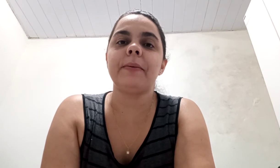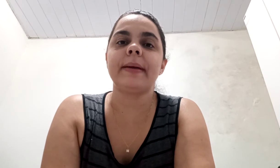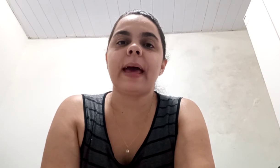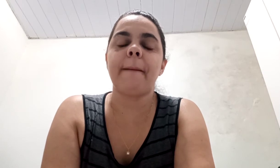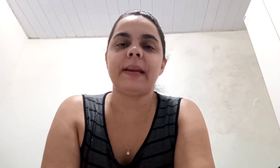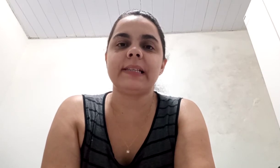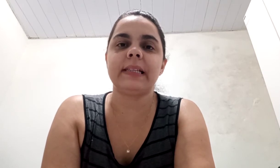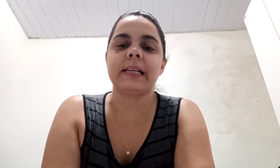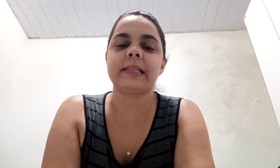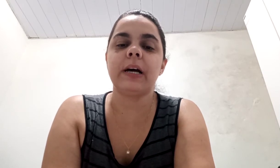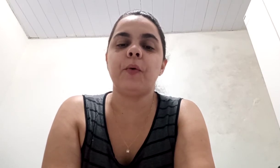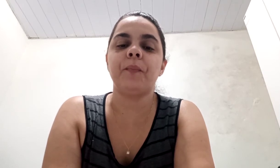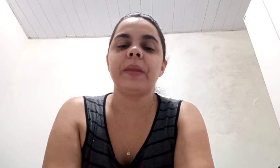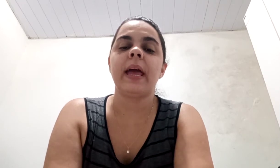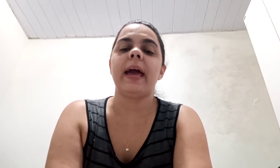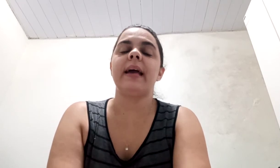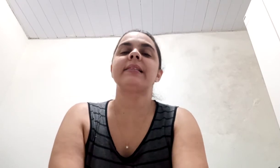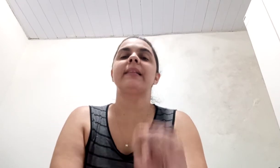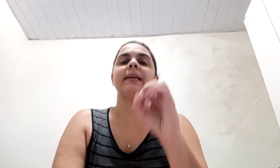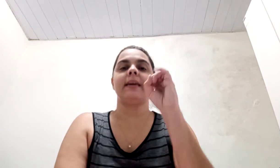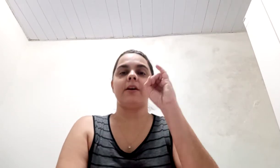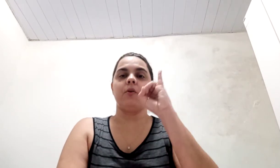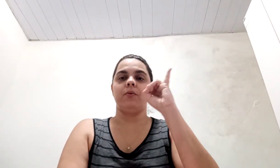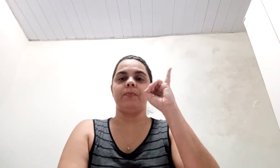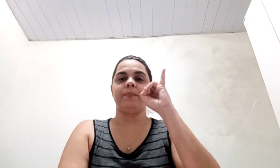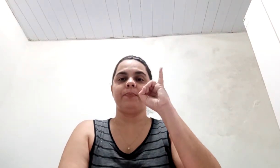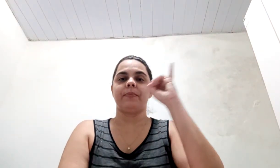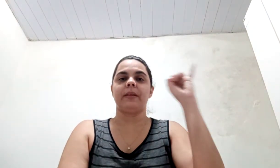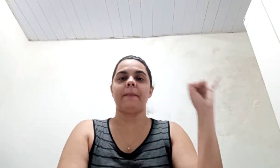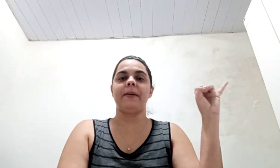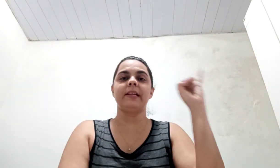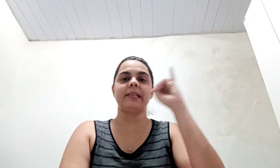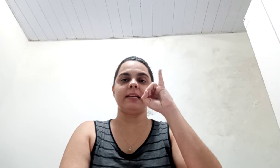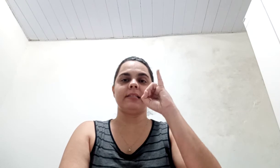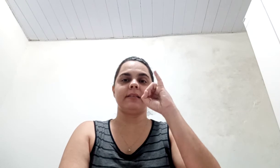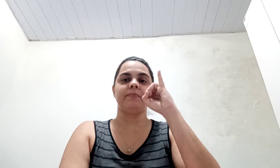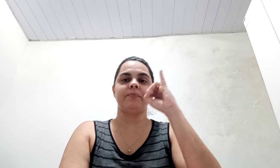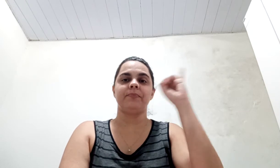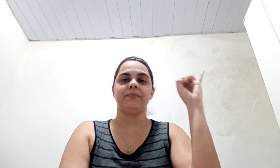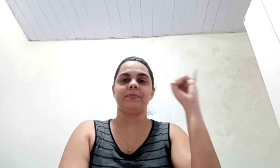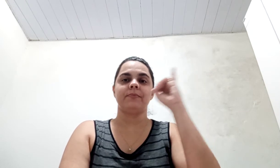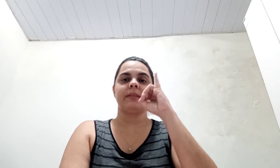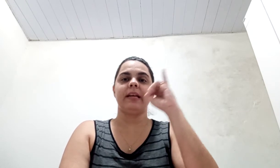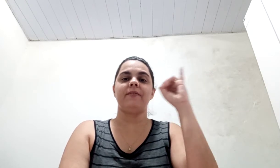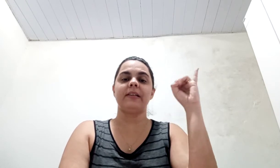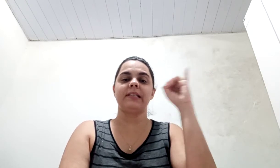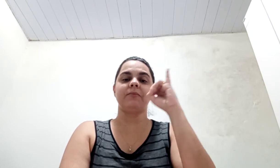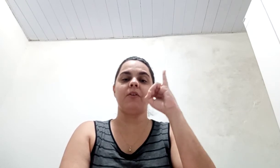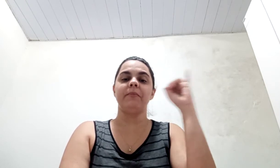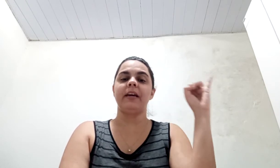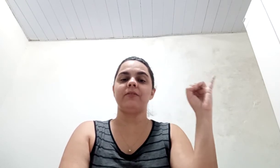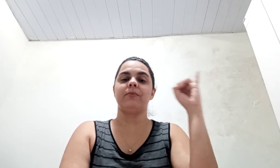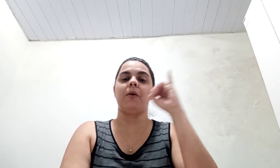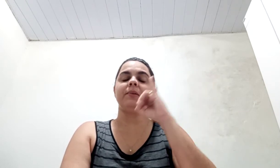A primeira representação é essa daqui, ó. Apenas essa. Ele faz esse movimento.